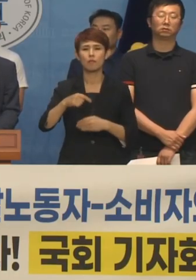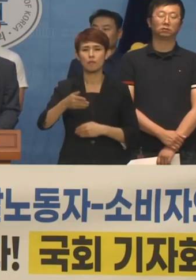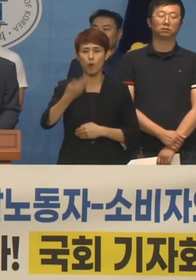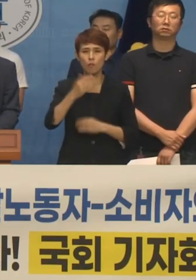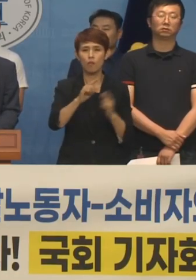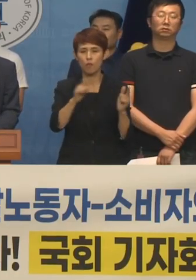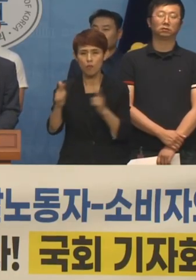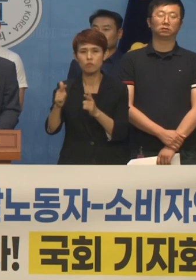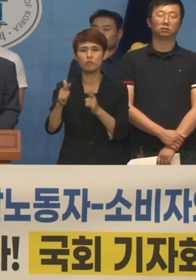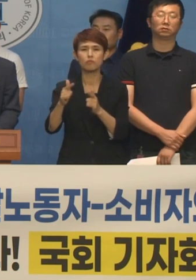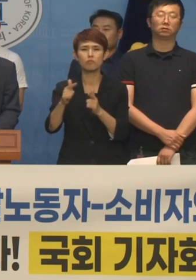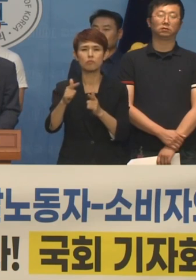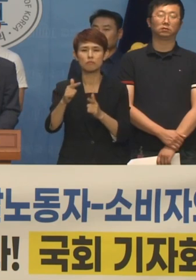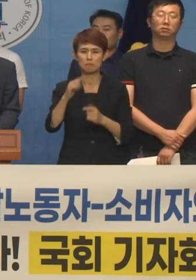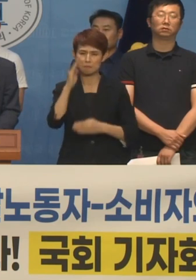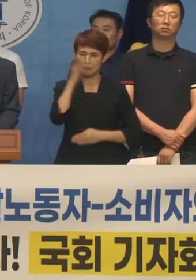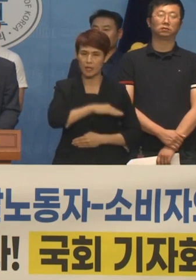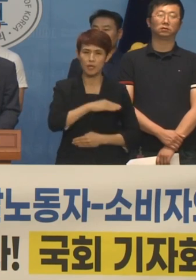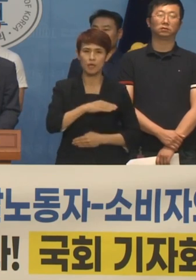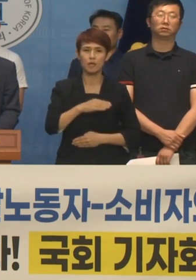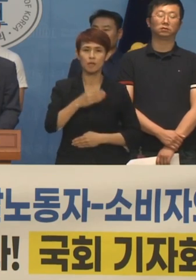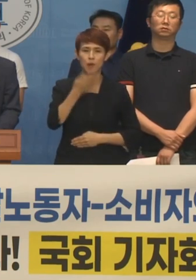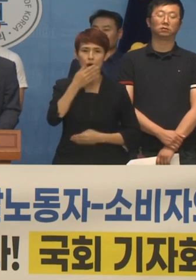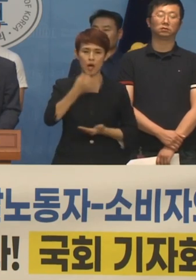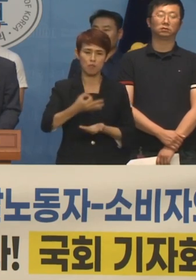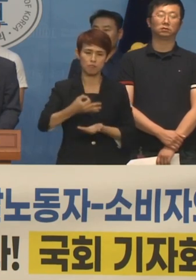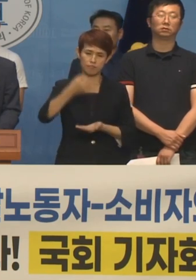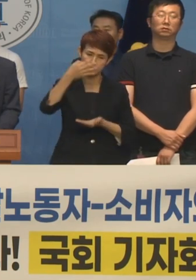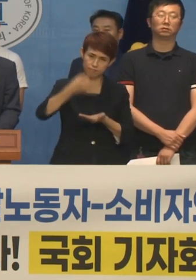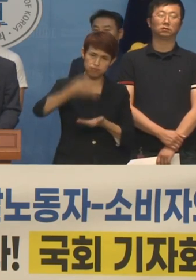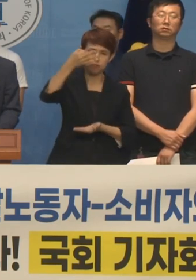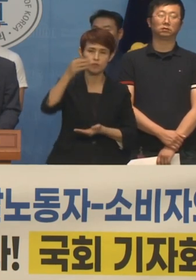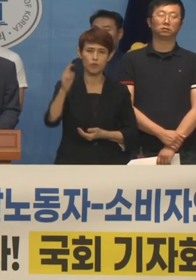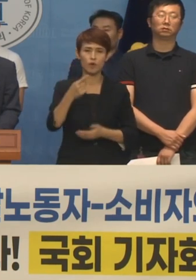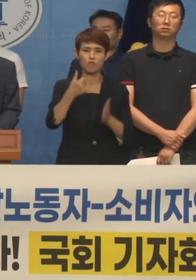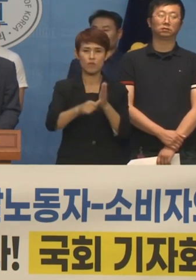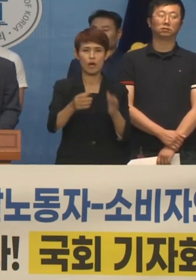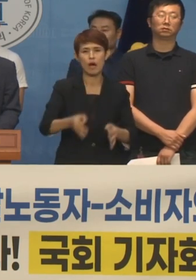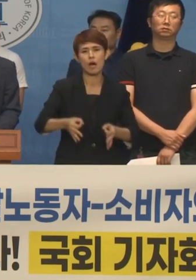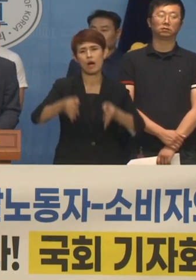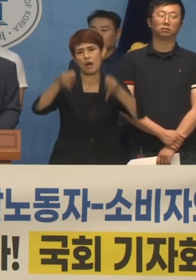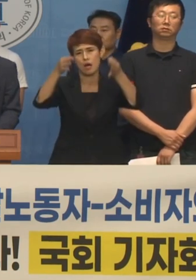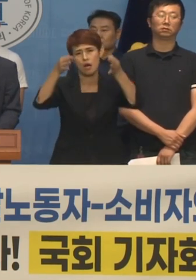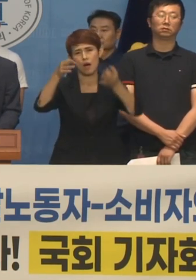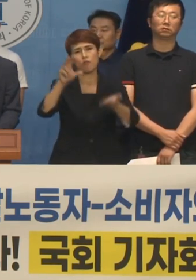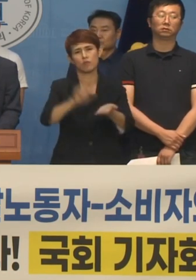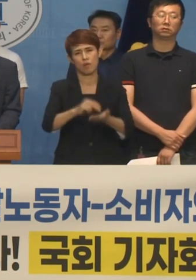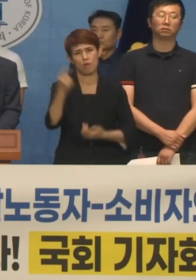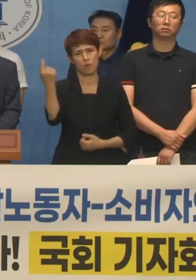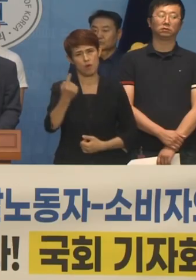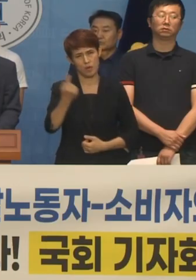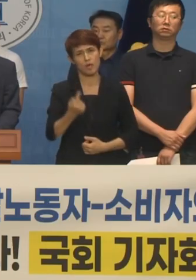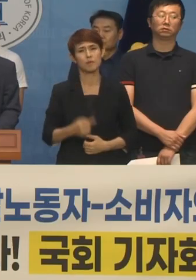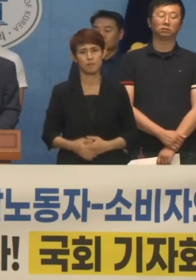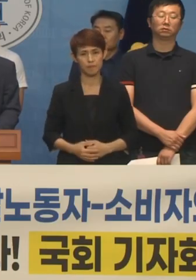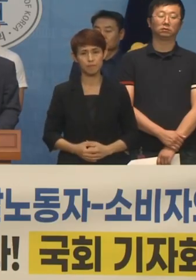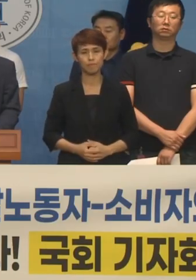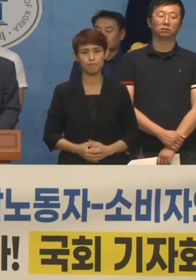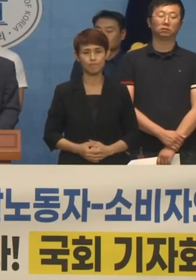품질 하락과 음식값 인상으로 인한 물가 상승 등 예상되는 폐해가 너무도